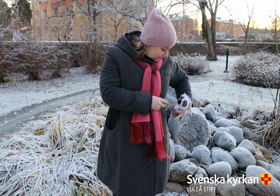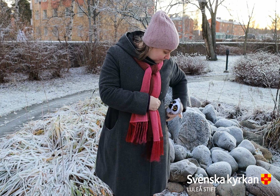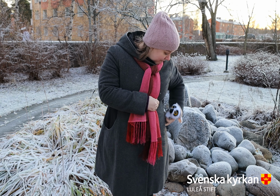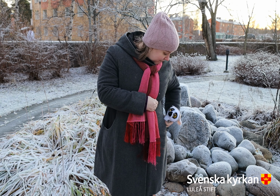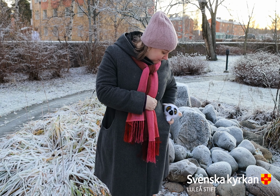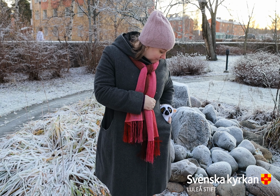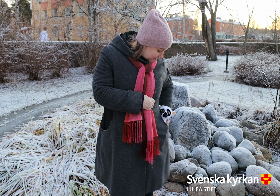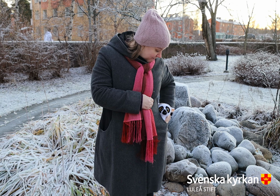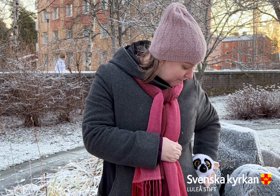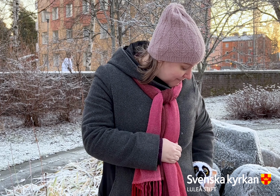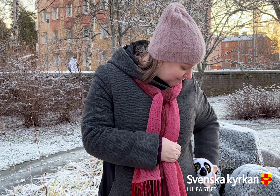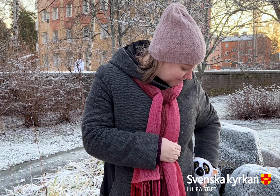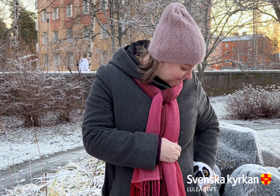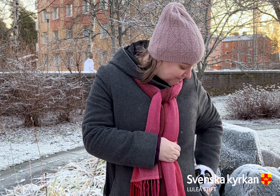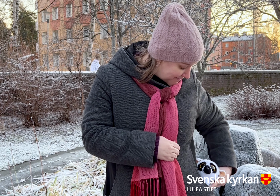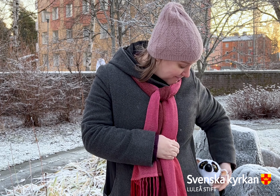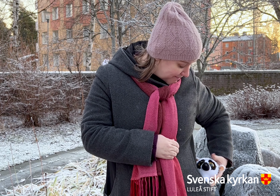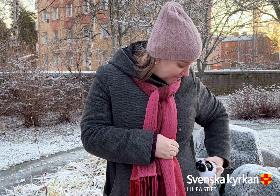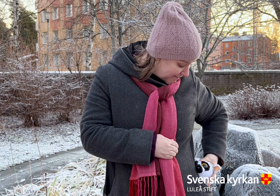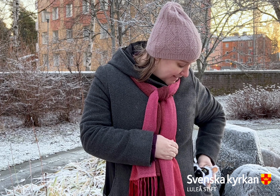Ja, han får sitta här i min ficka.